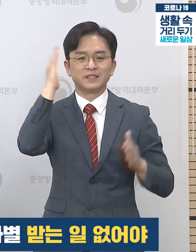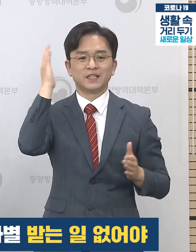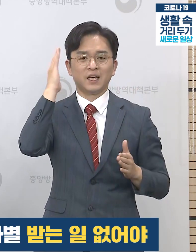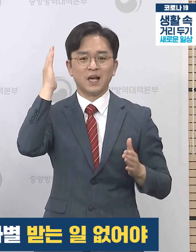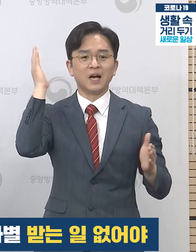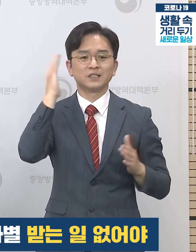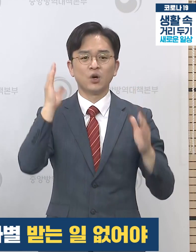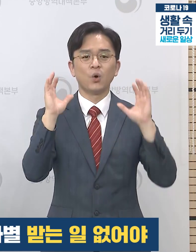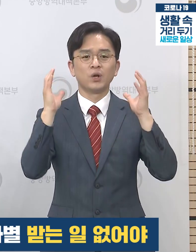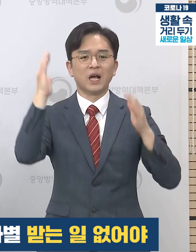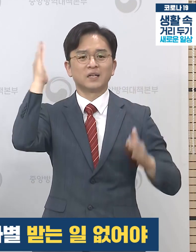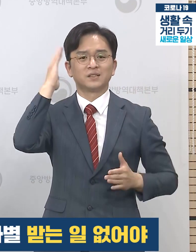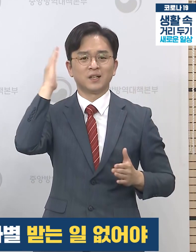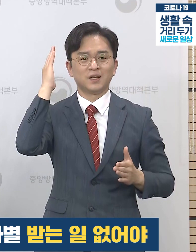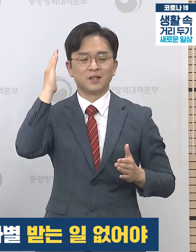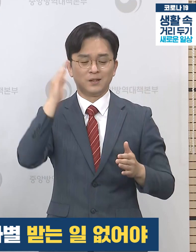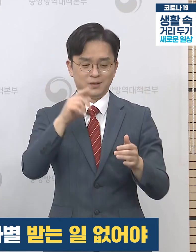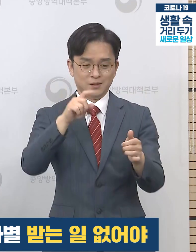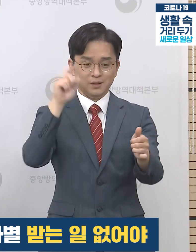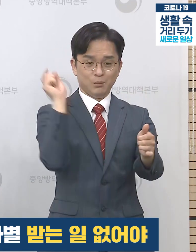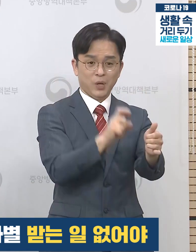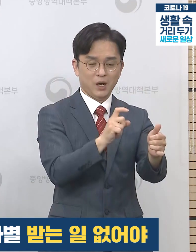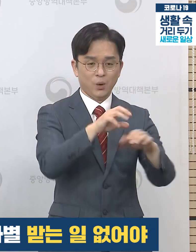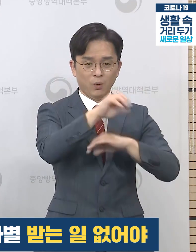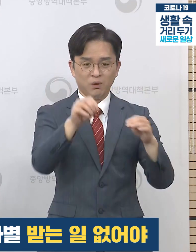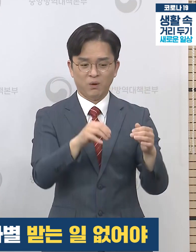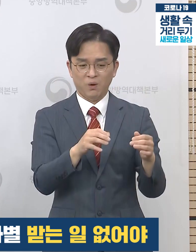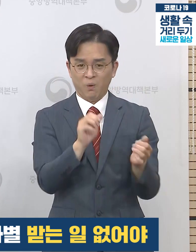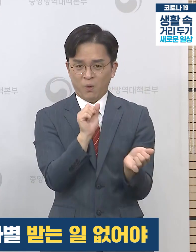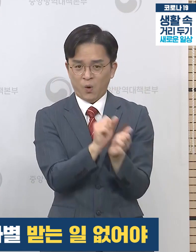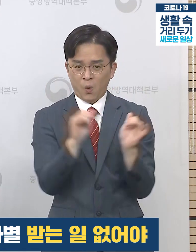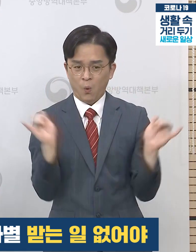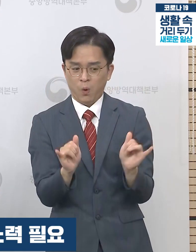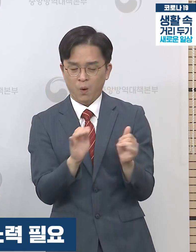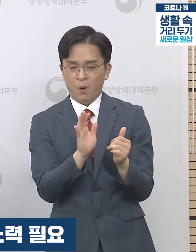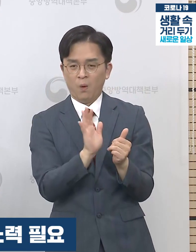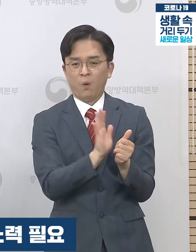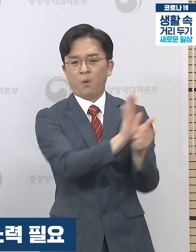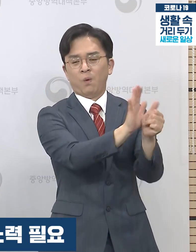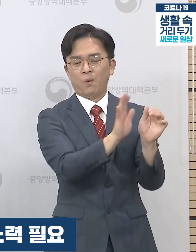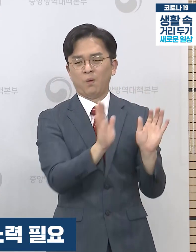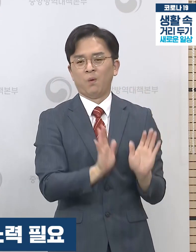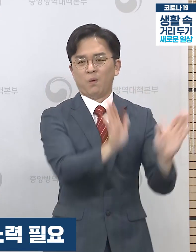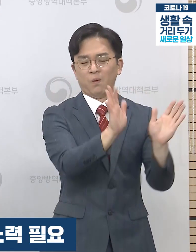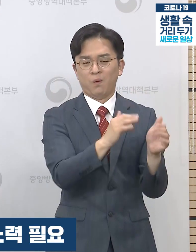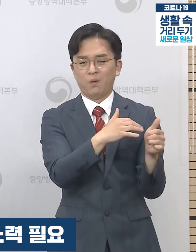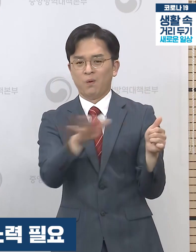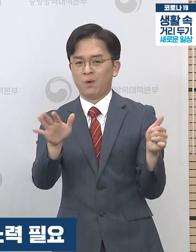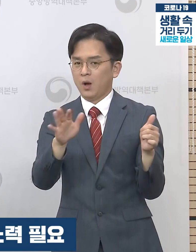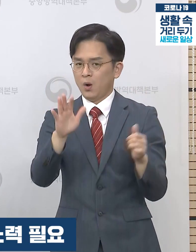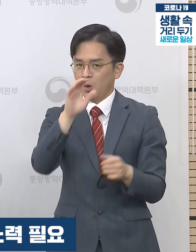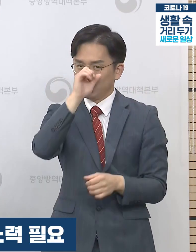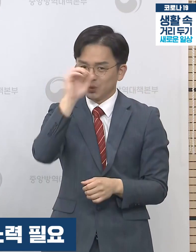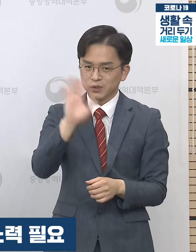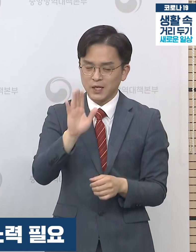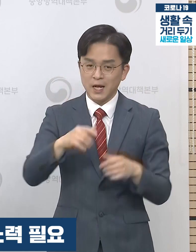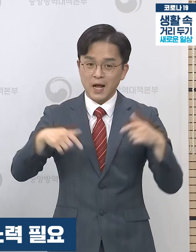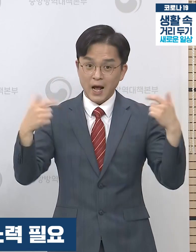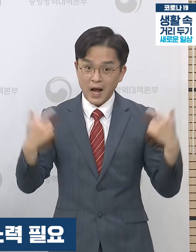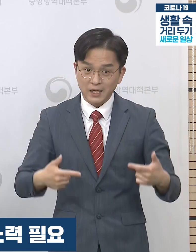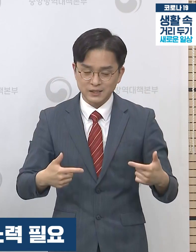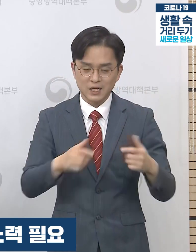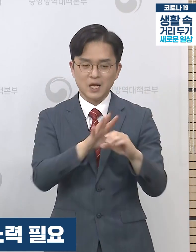혹시라도 감염병으로 인한 편견이나 차별을 받는 일이 없도록 우리 모두 조심하고 한